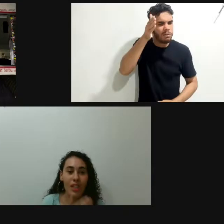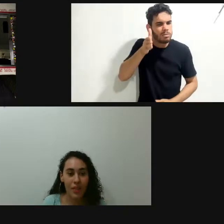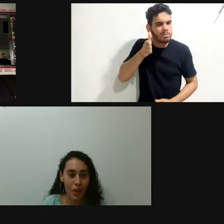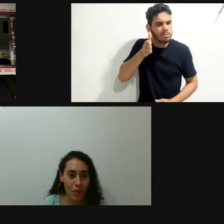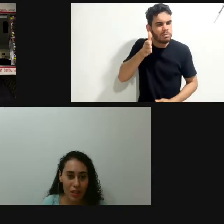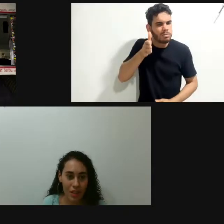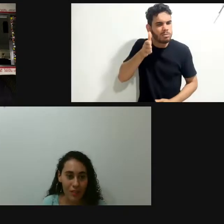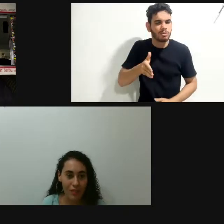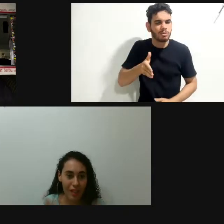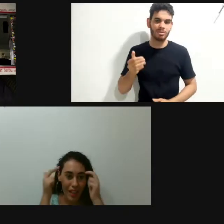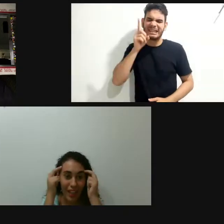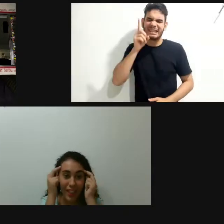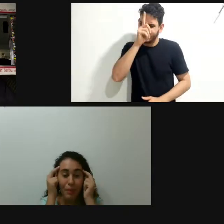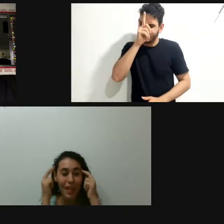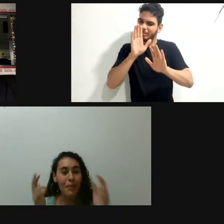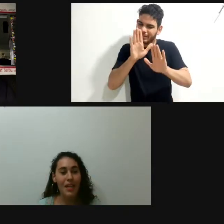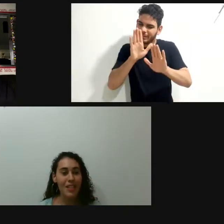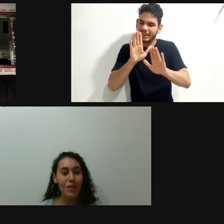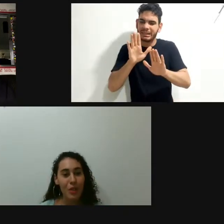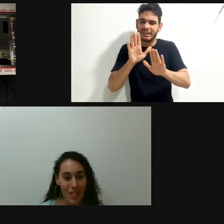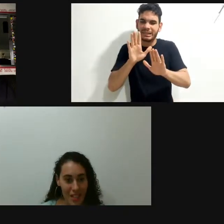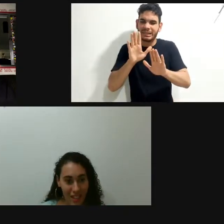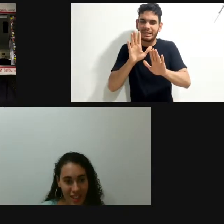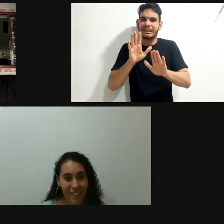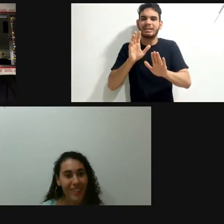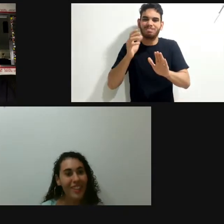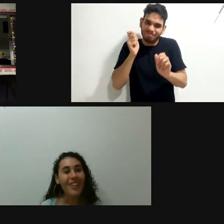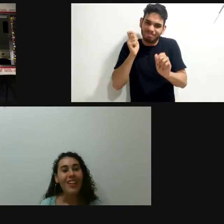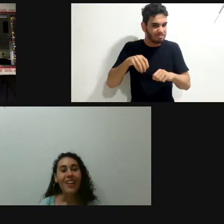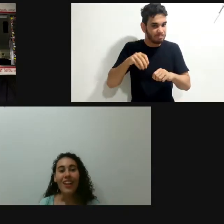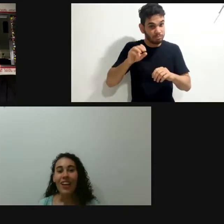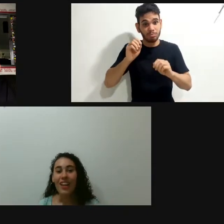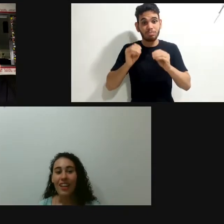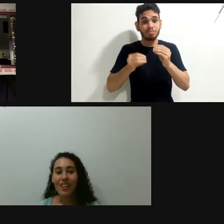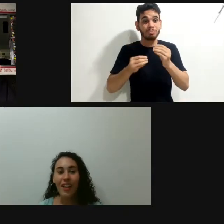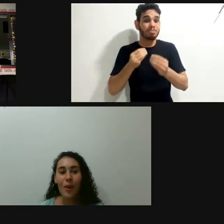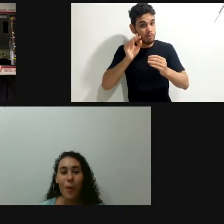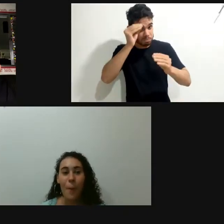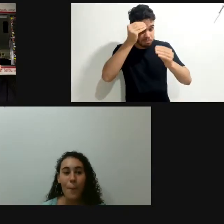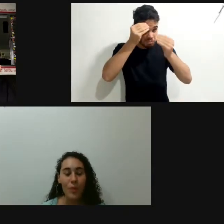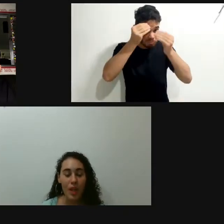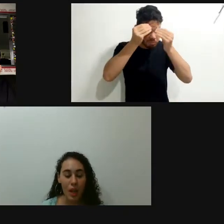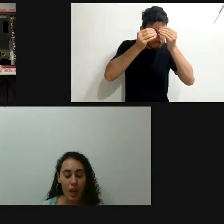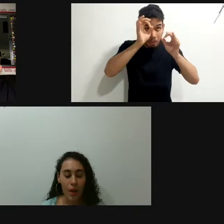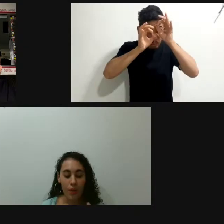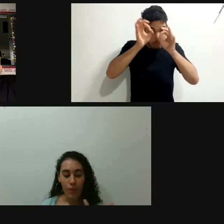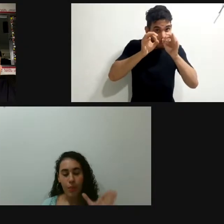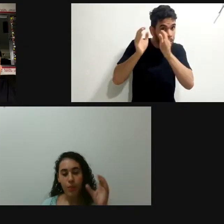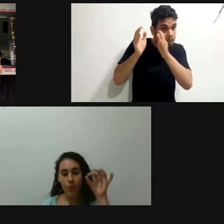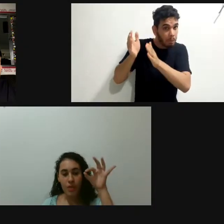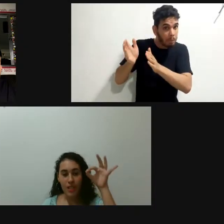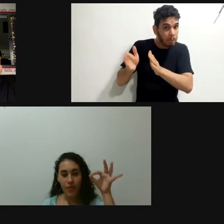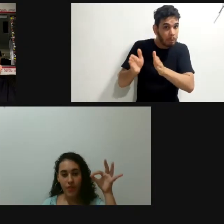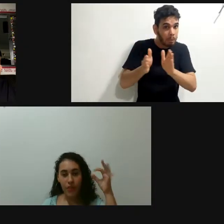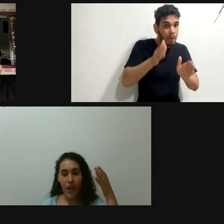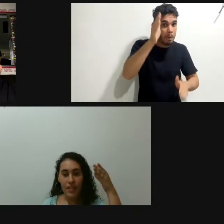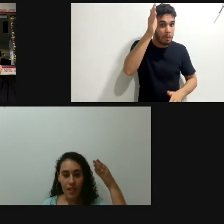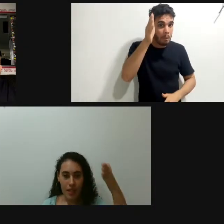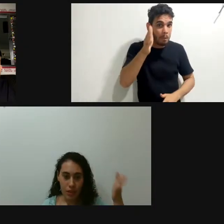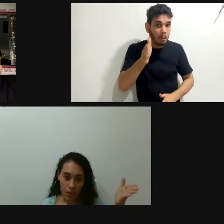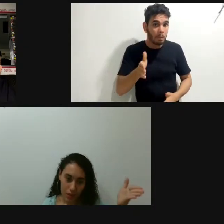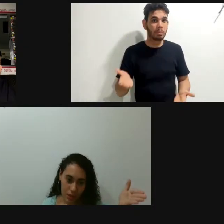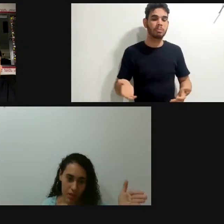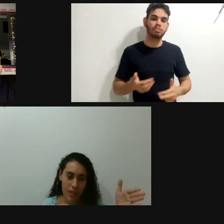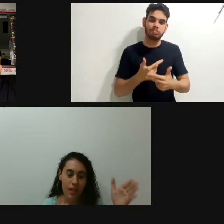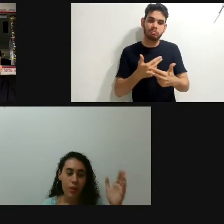consigo escrever uma rotina. Ela tá na minha cabeça e eu tenho que seguir. Então, você faça